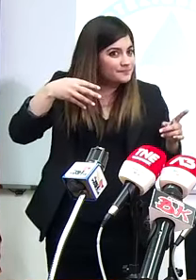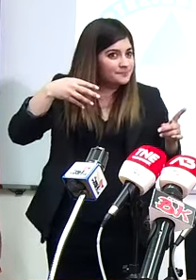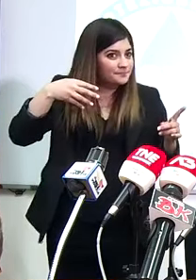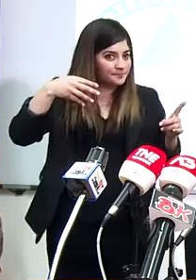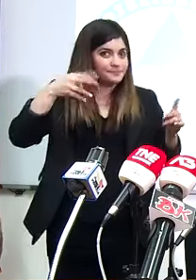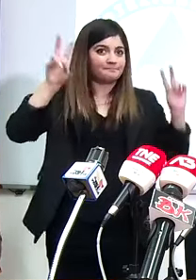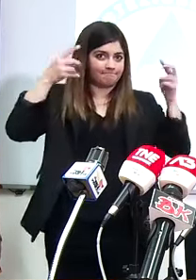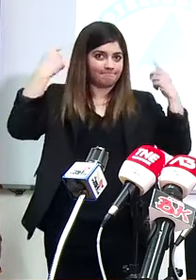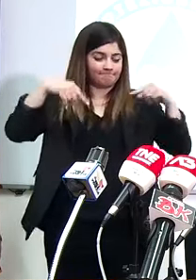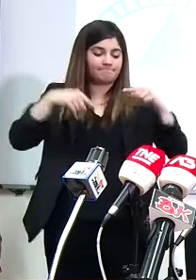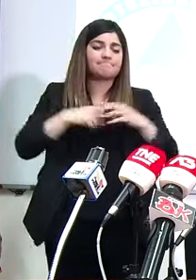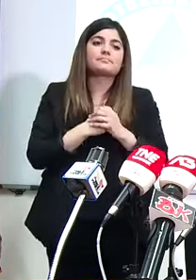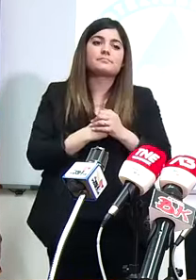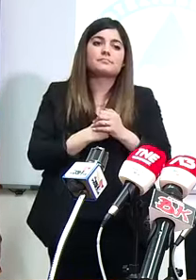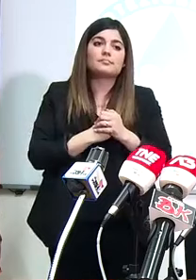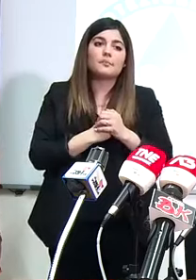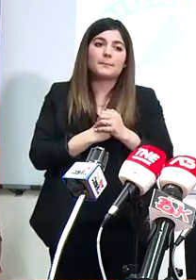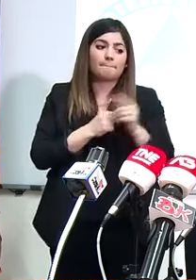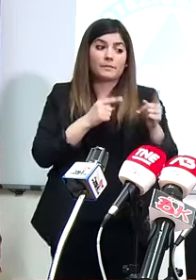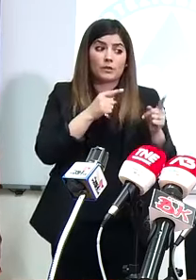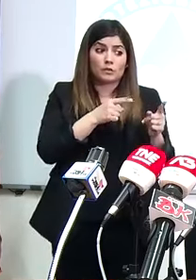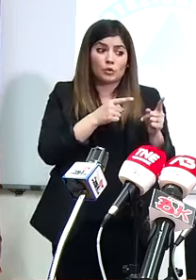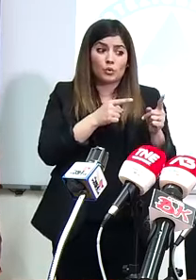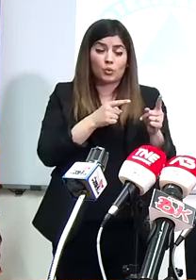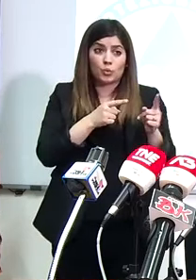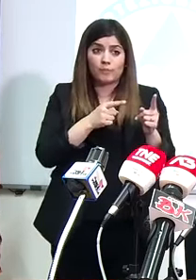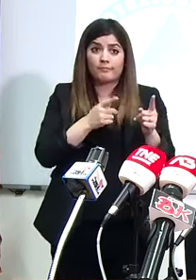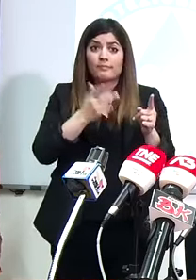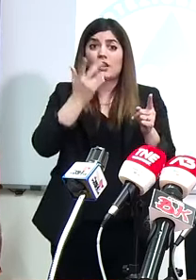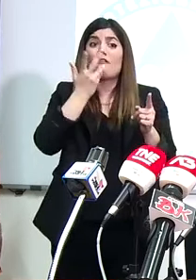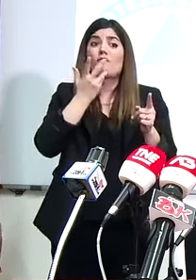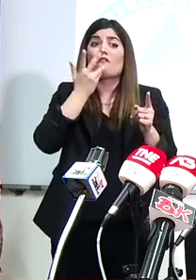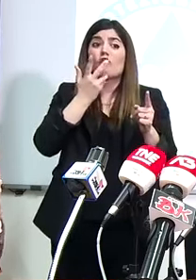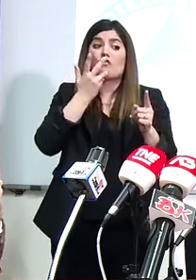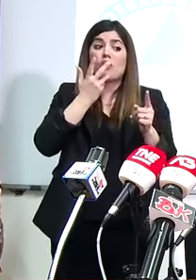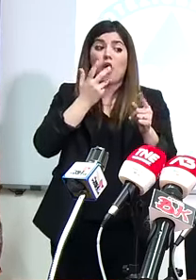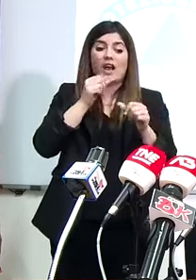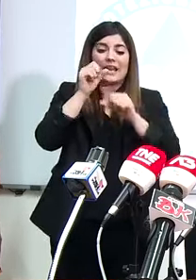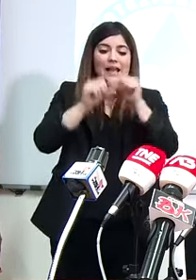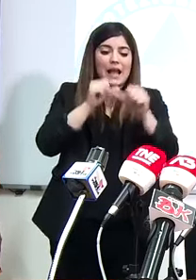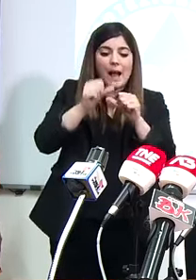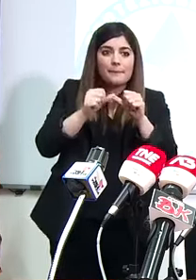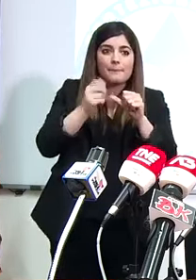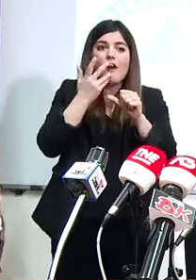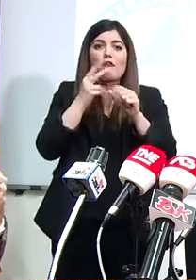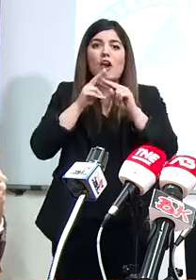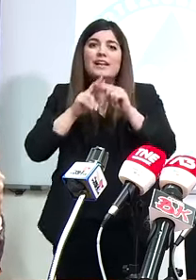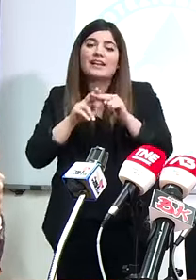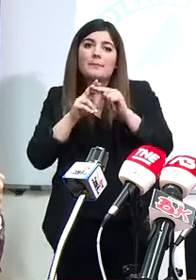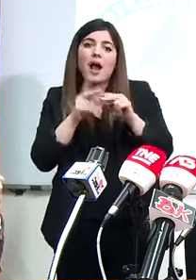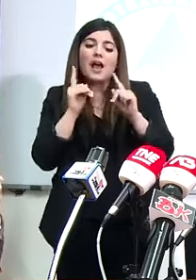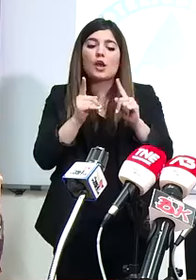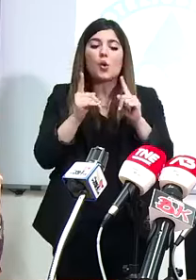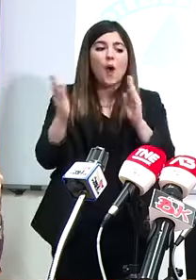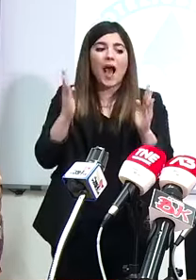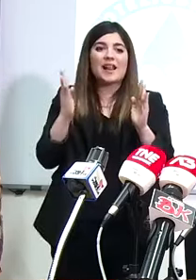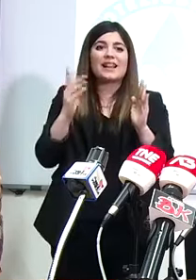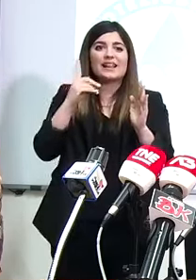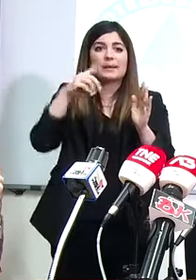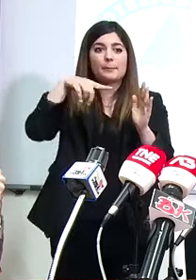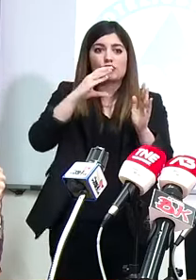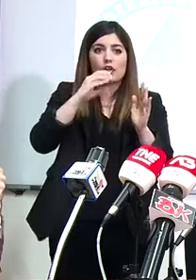cambi che cosa vorreste che restasse che cosa deve cambiare che cosa le sta il vero